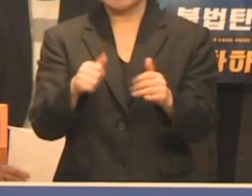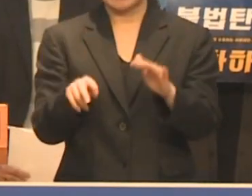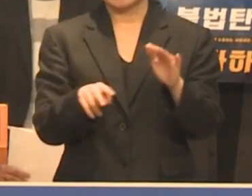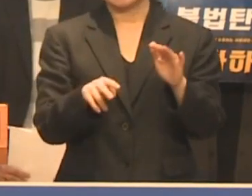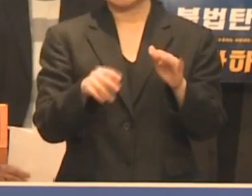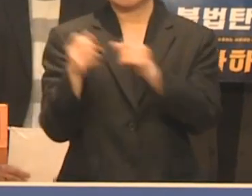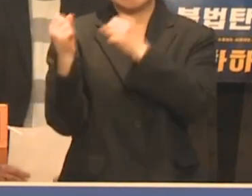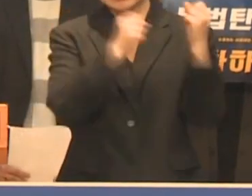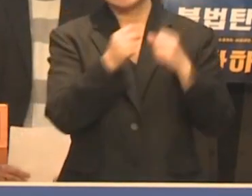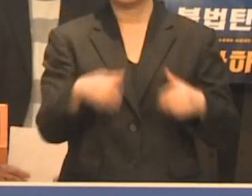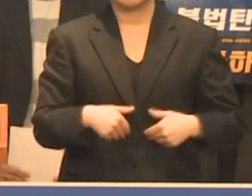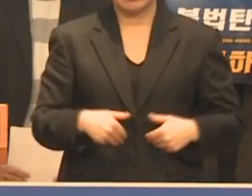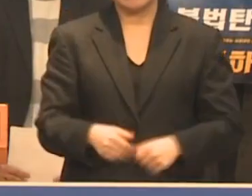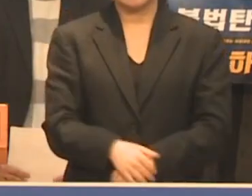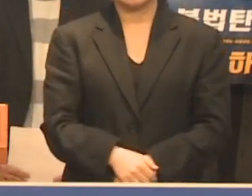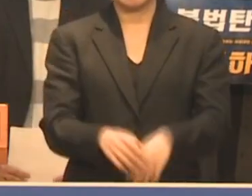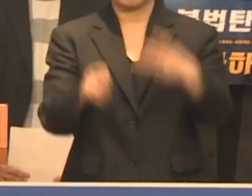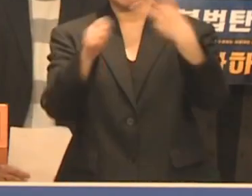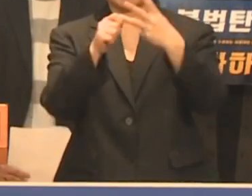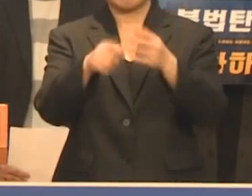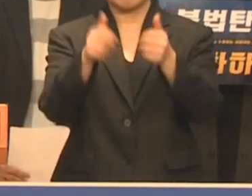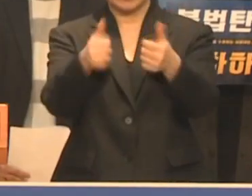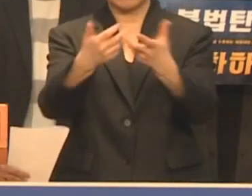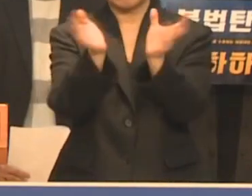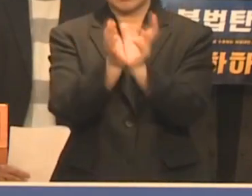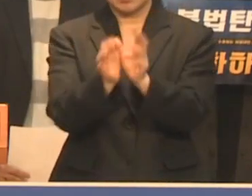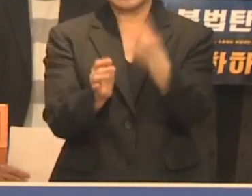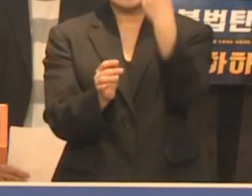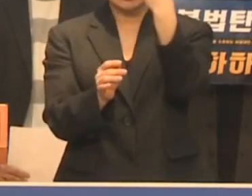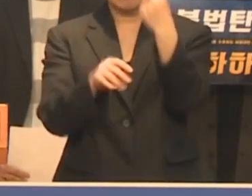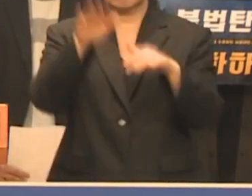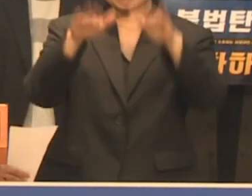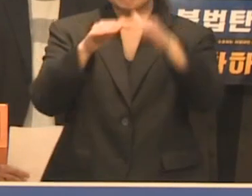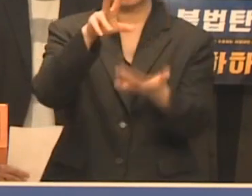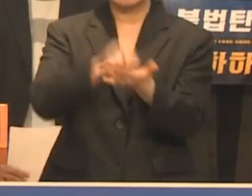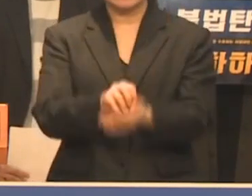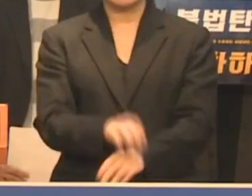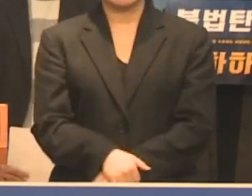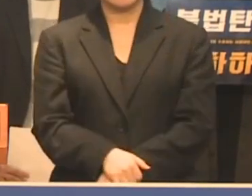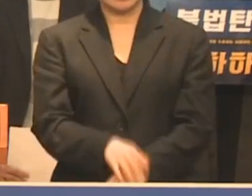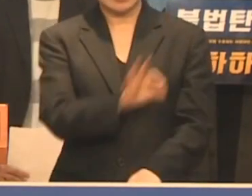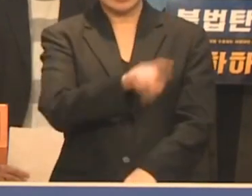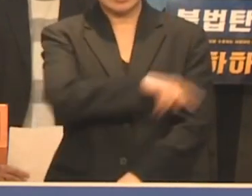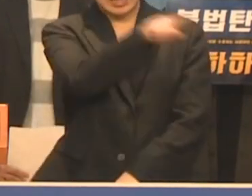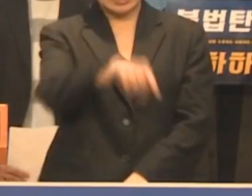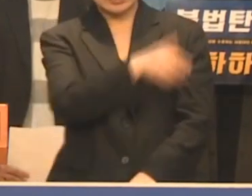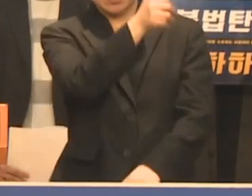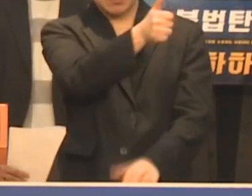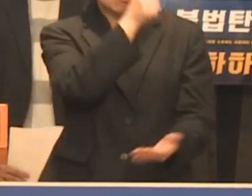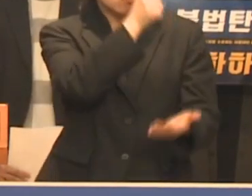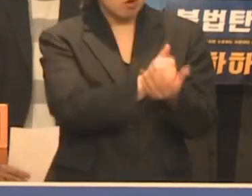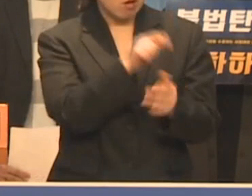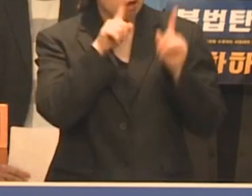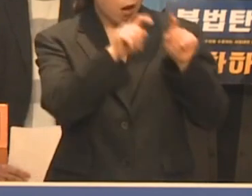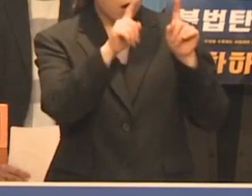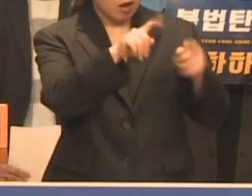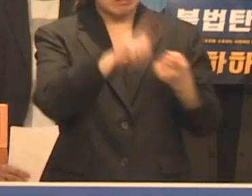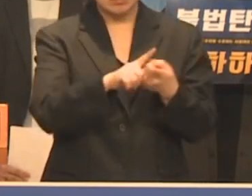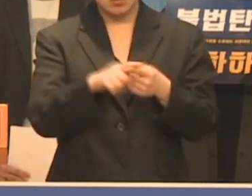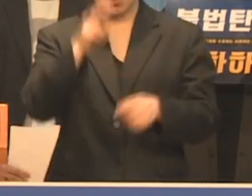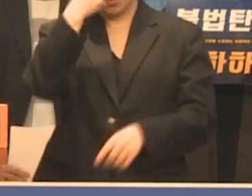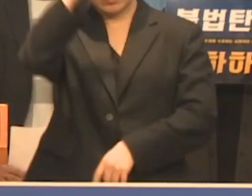하십시오. 세 번째, 사법부의 이중잣대 문제를 규탄합니다. 거대 야당 대표의 범죄 혐의에 대해서